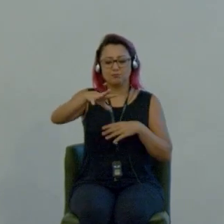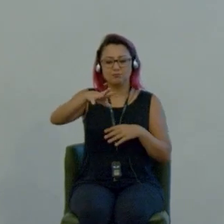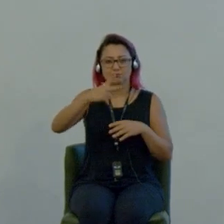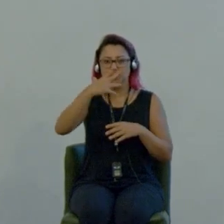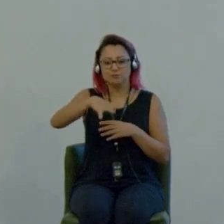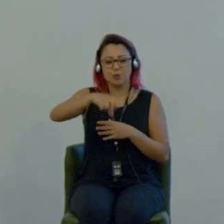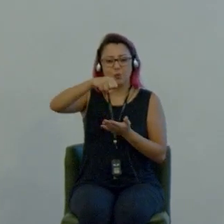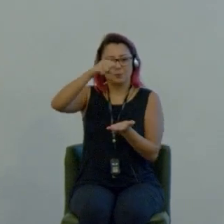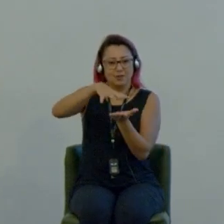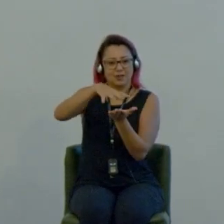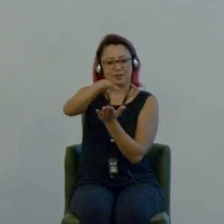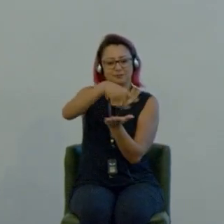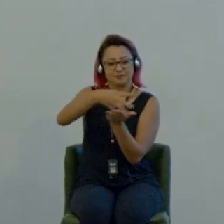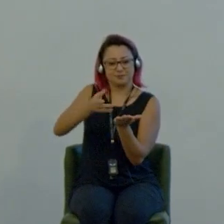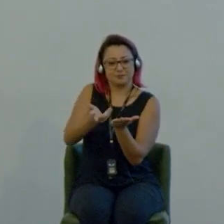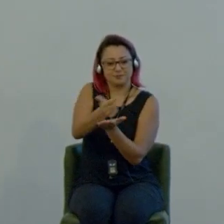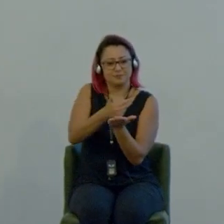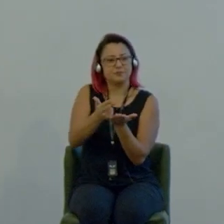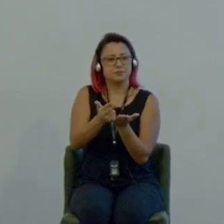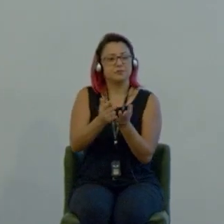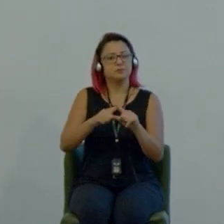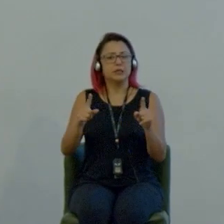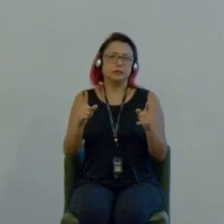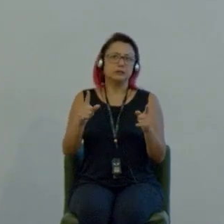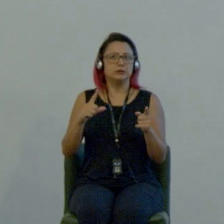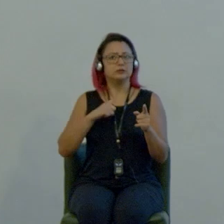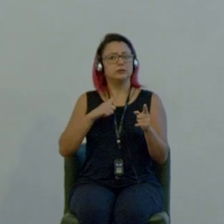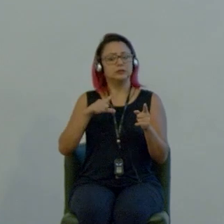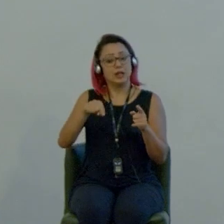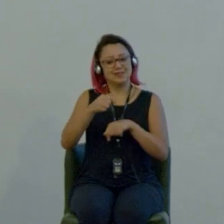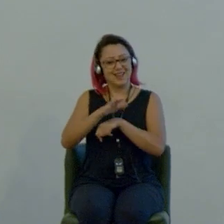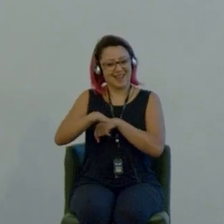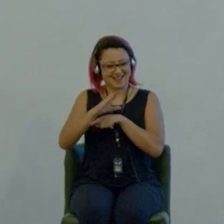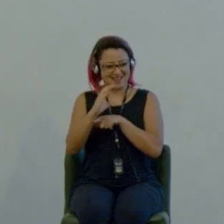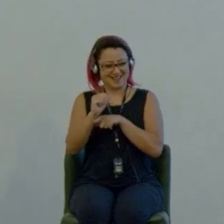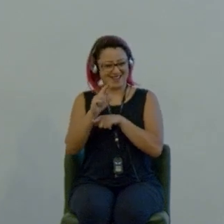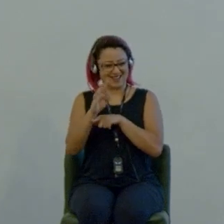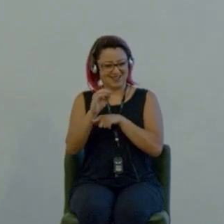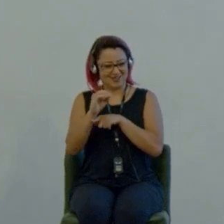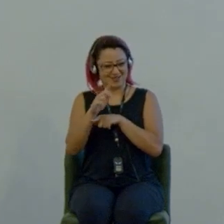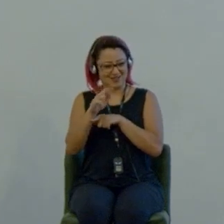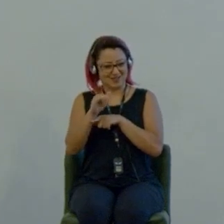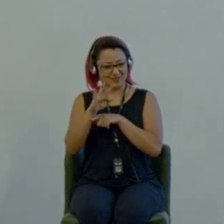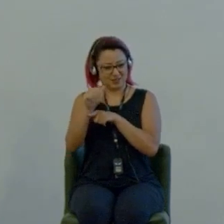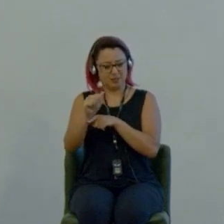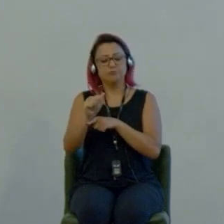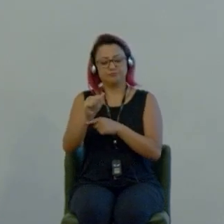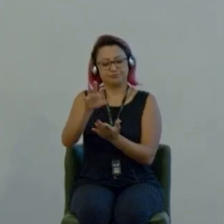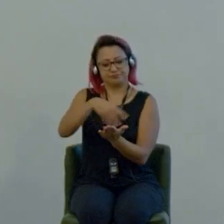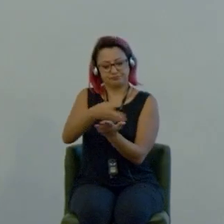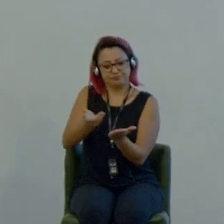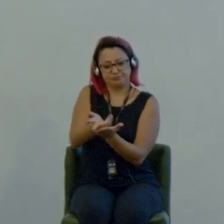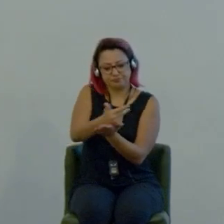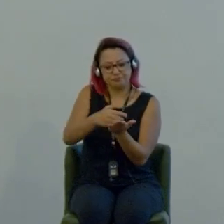terrible, compliquée, en tout cas, une certaine cartographie. Hein. Et là, on s'est passionné, encore une fois, parce que Alexandra et Axel